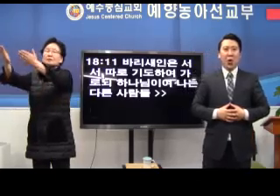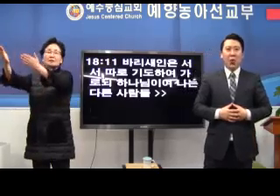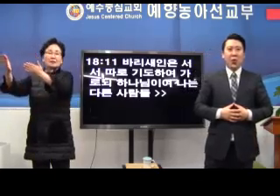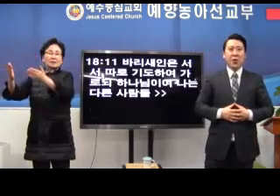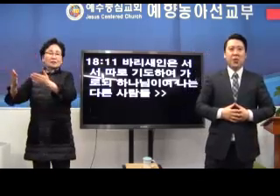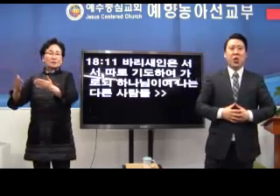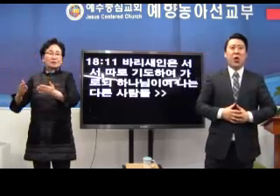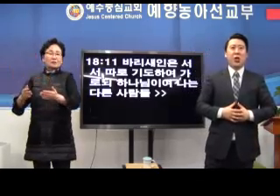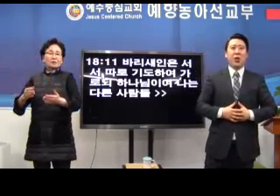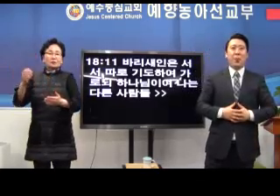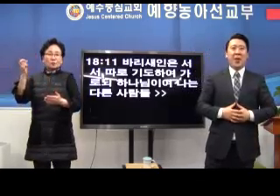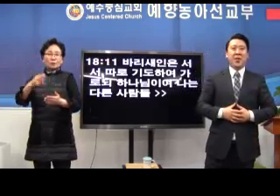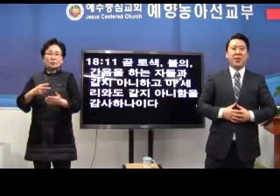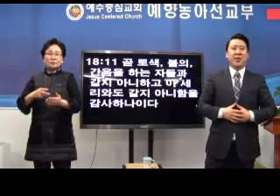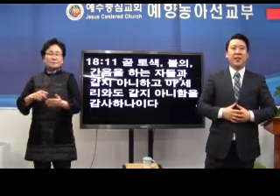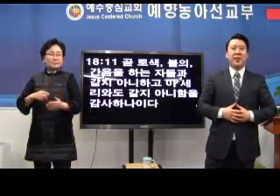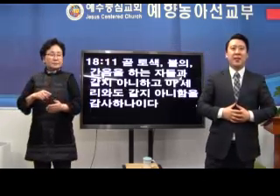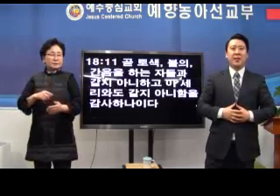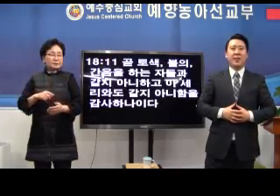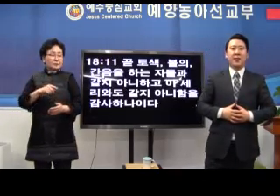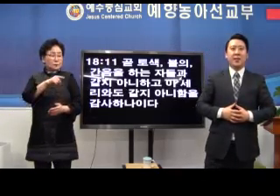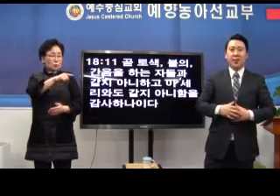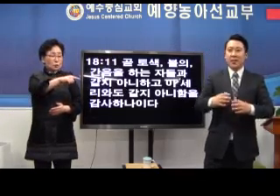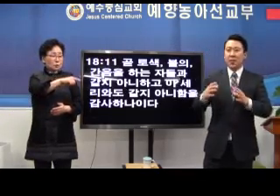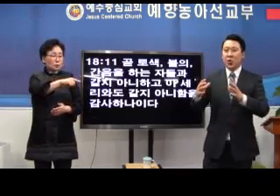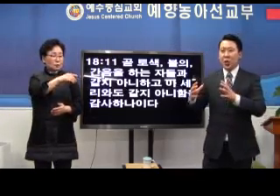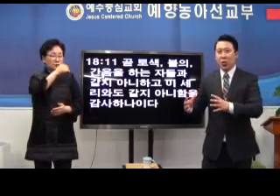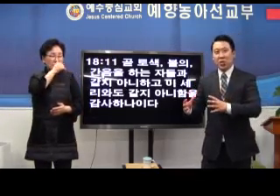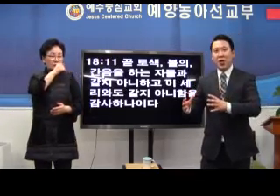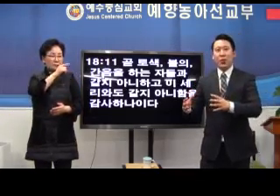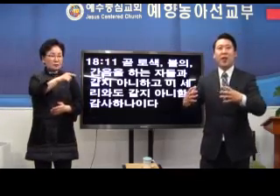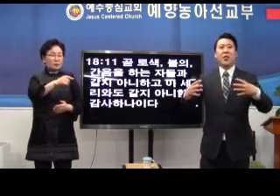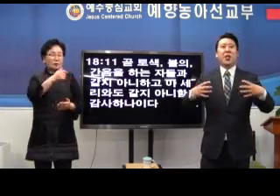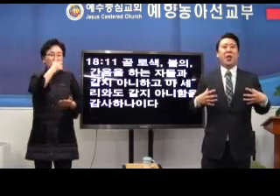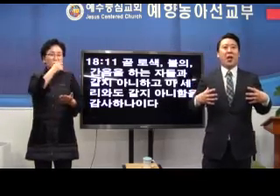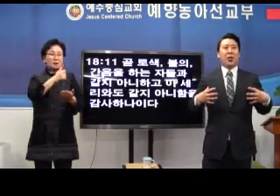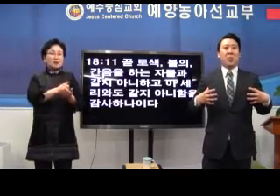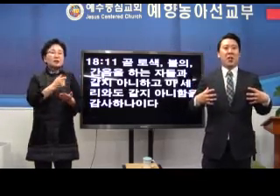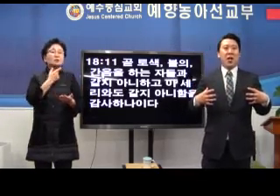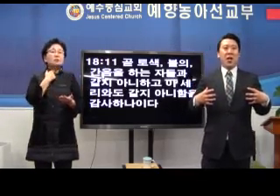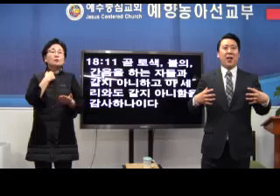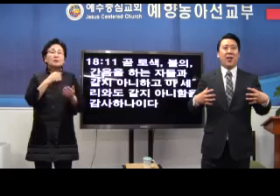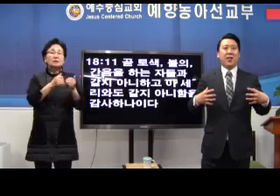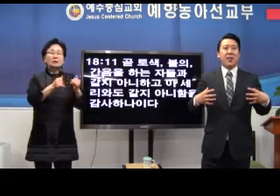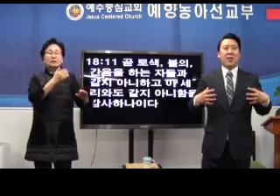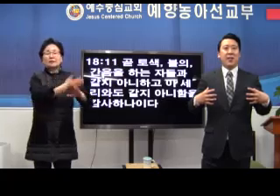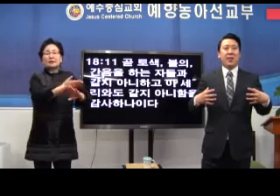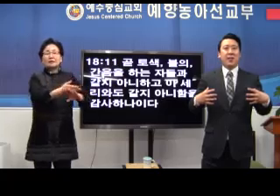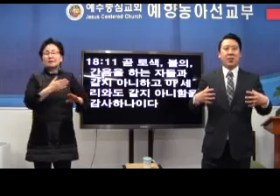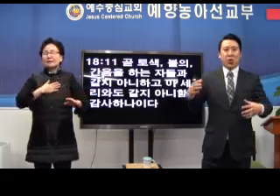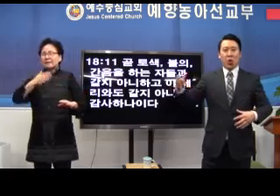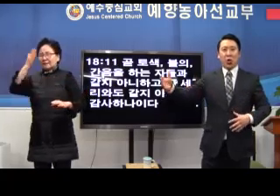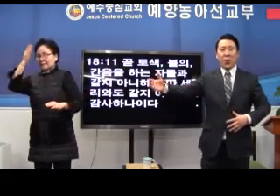그리고 저 옆에 있는 죄도 짓지 않고 나는 이렇게 깨끗합니다. 저 옆에